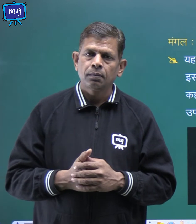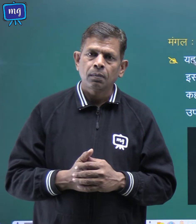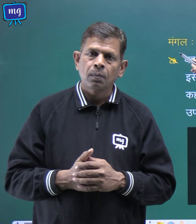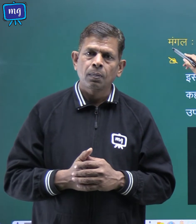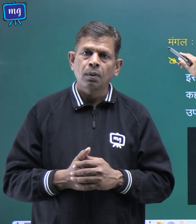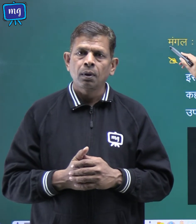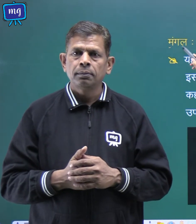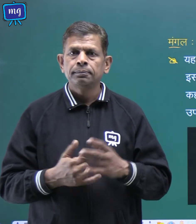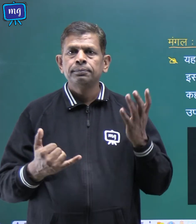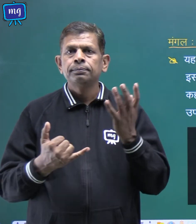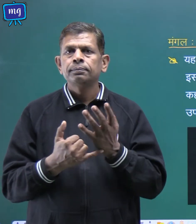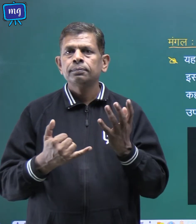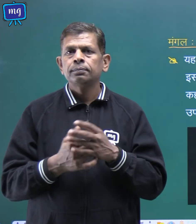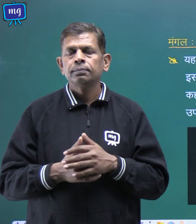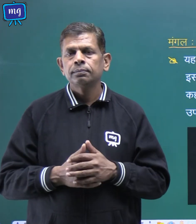मंगल